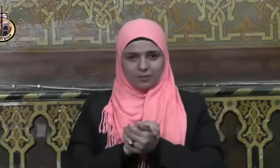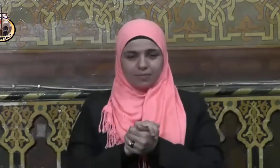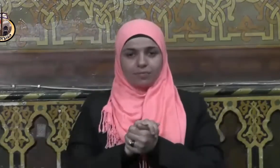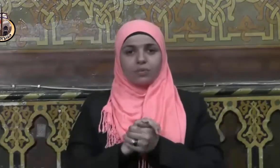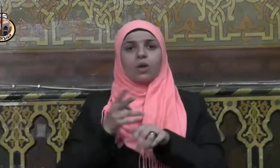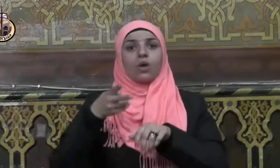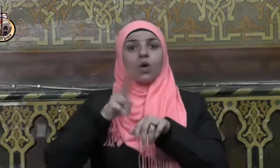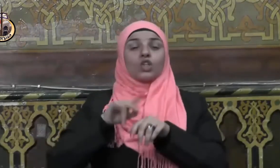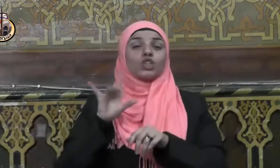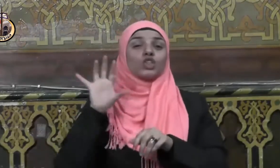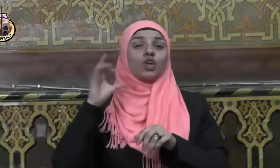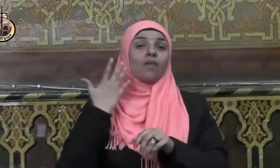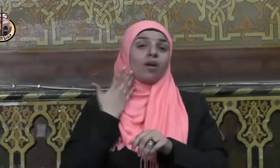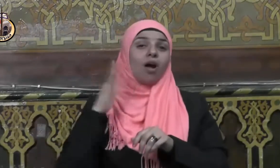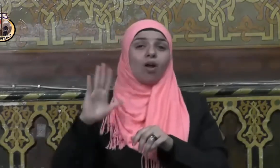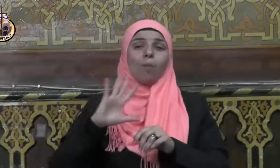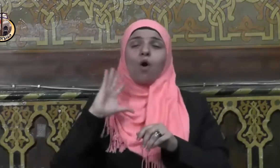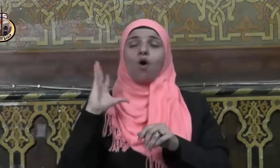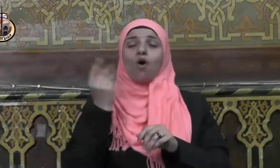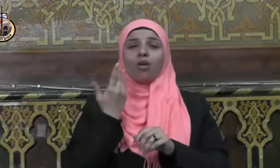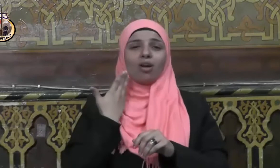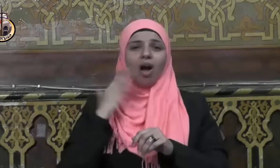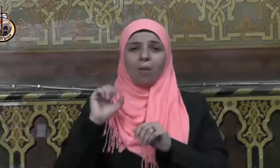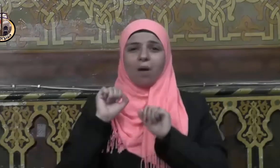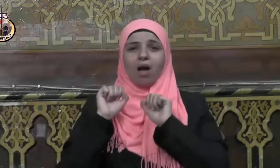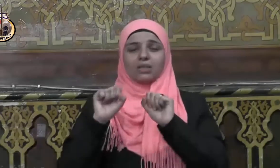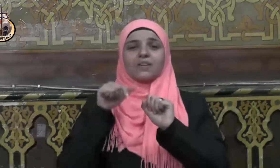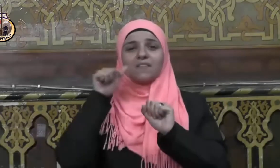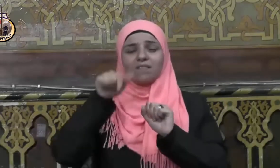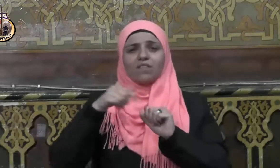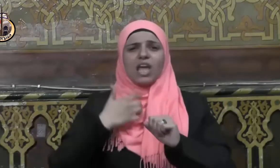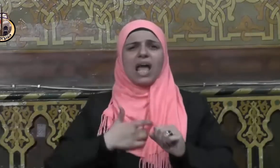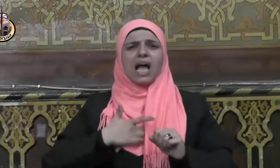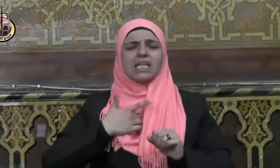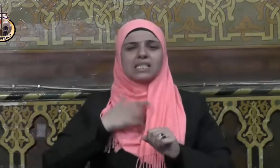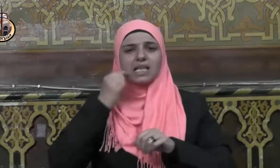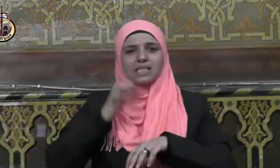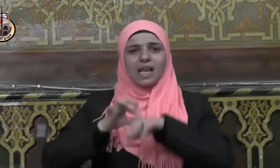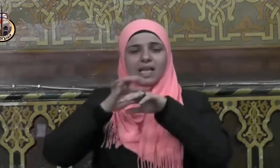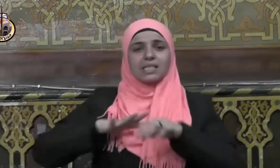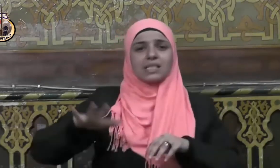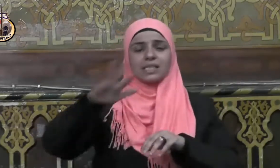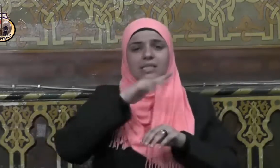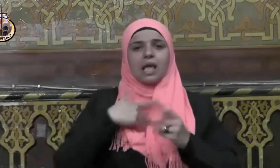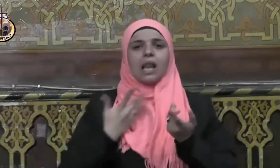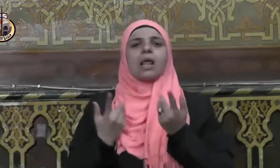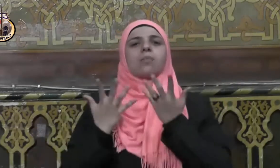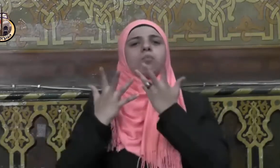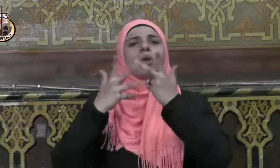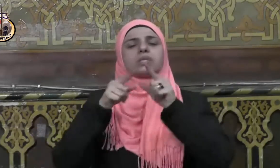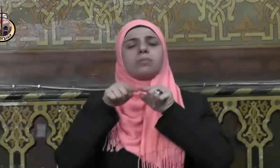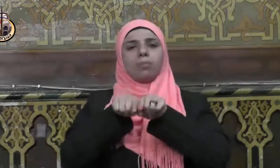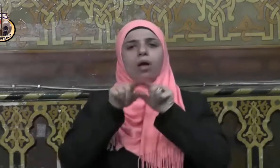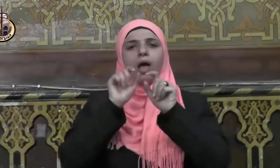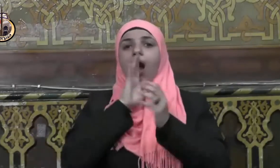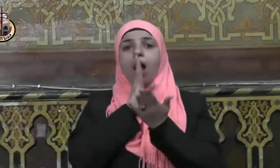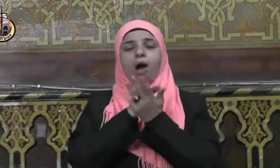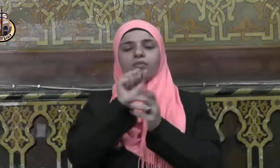والشرف كل الشرف في شعور الإنسان بانتمائه الحقيقي لوطنه